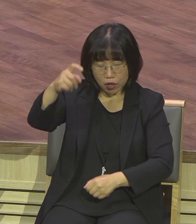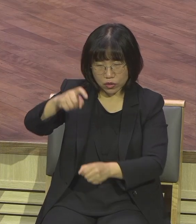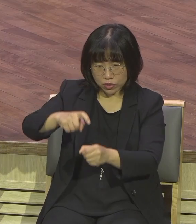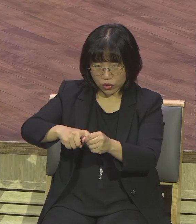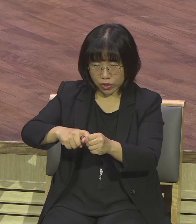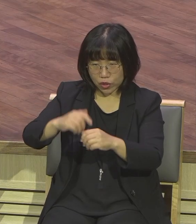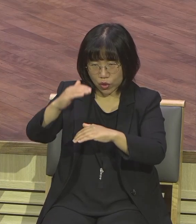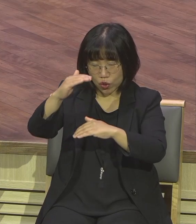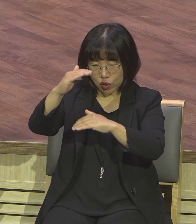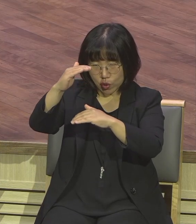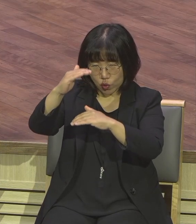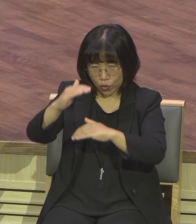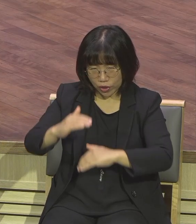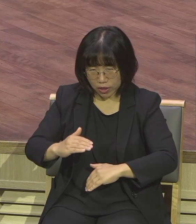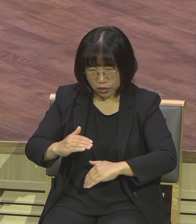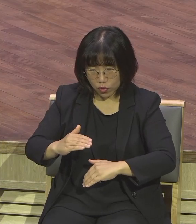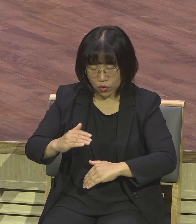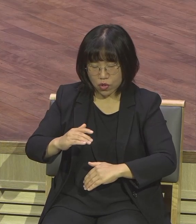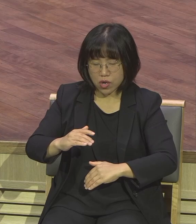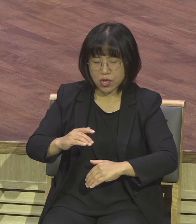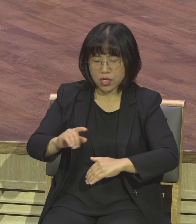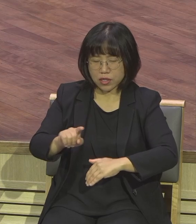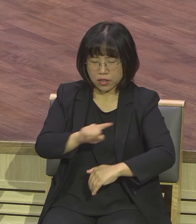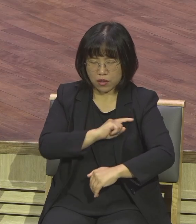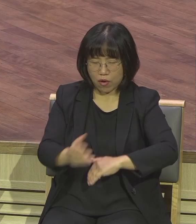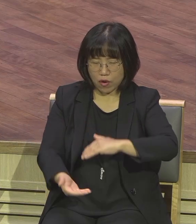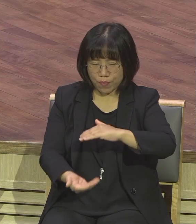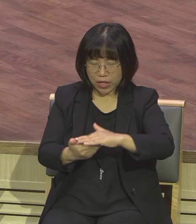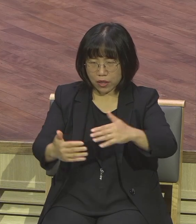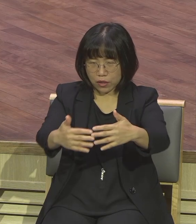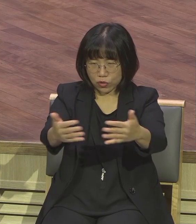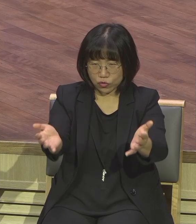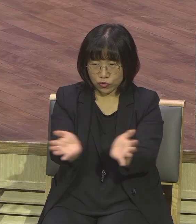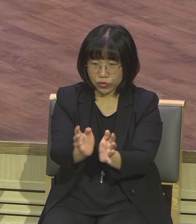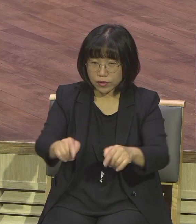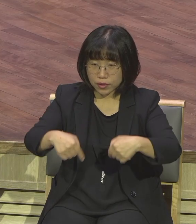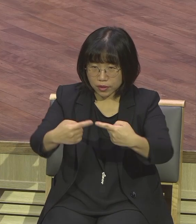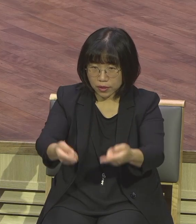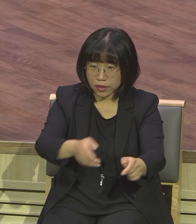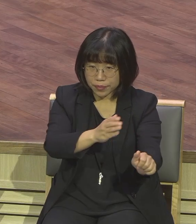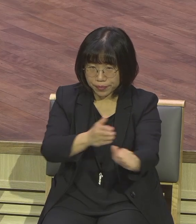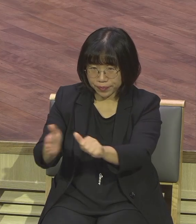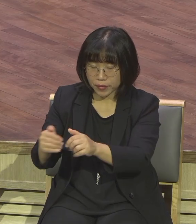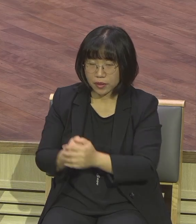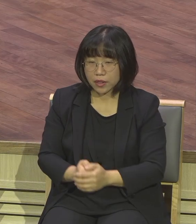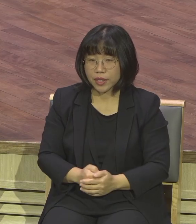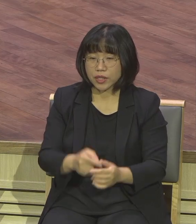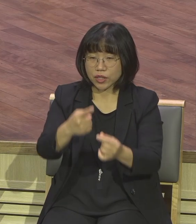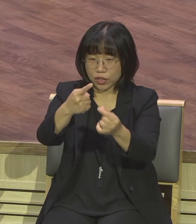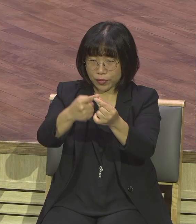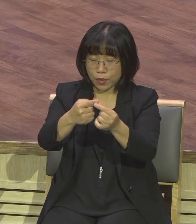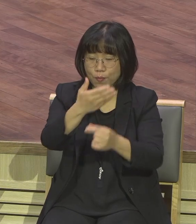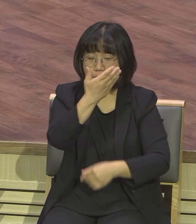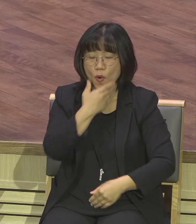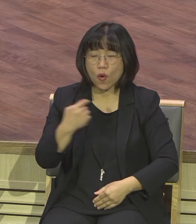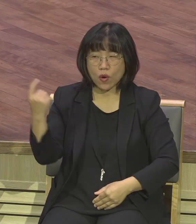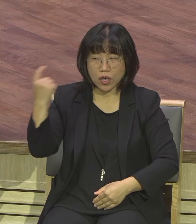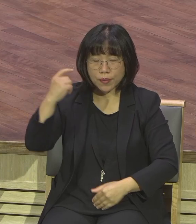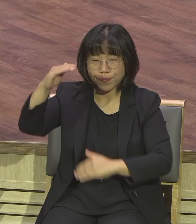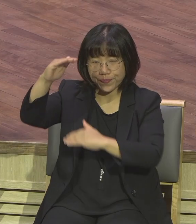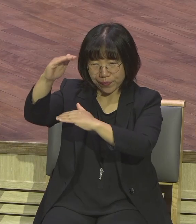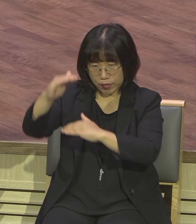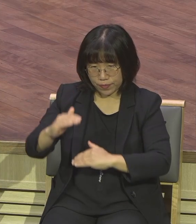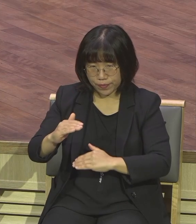서밋 응답 속에 들어가시기 바랍니다. 그럼 첫째로 복음 콘텐츠입니다.